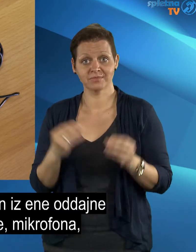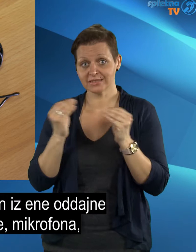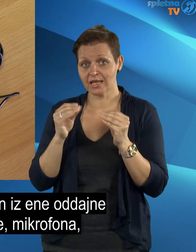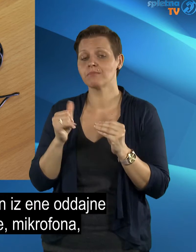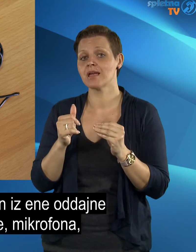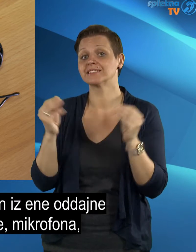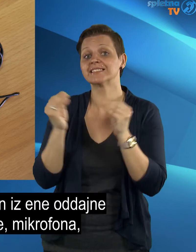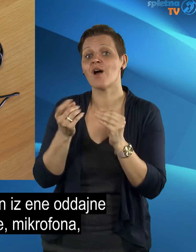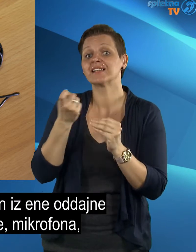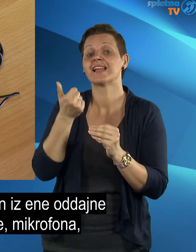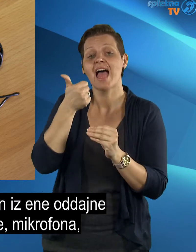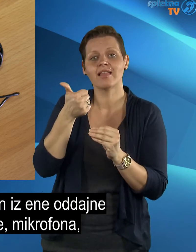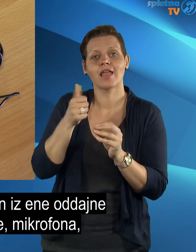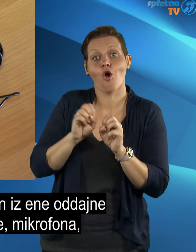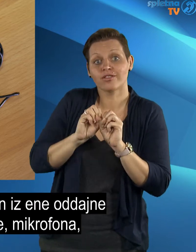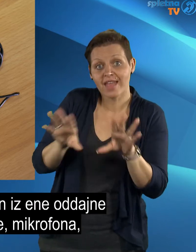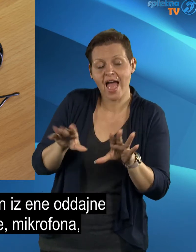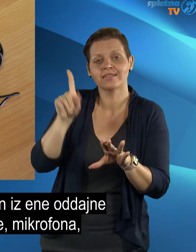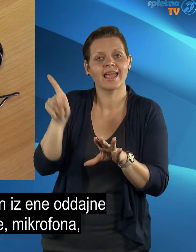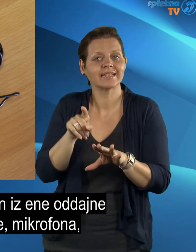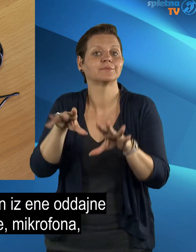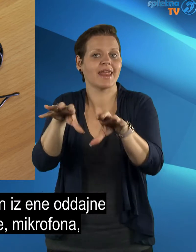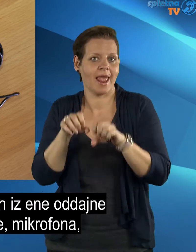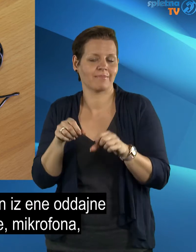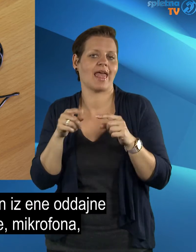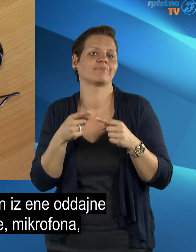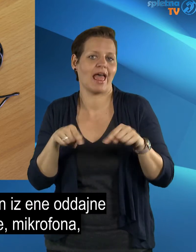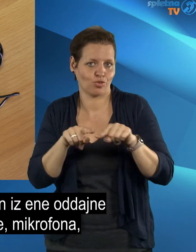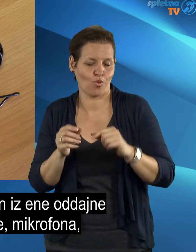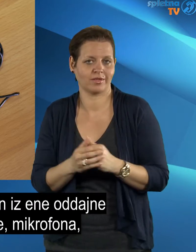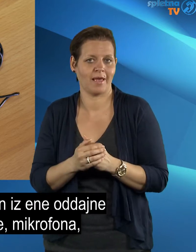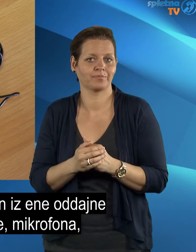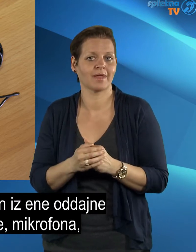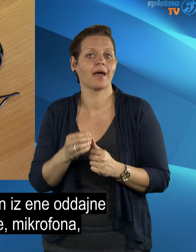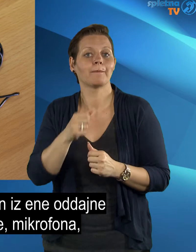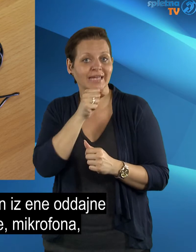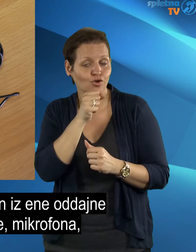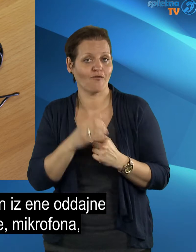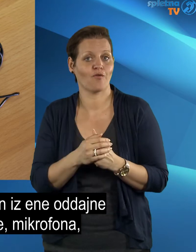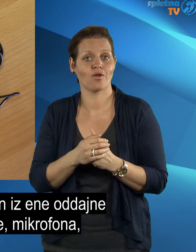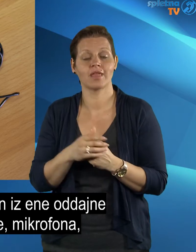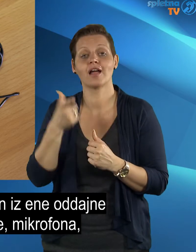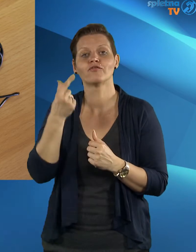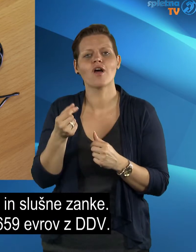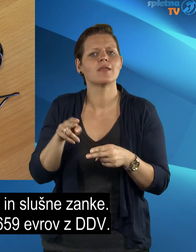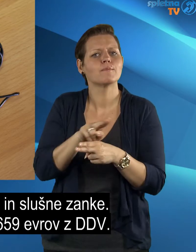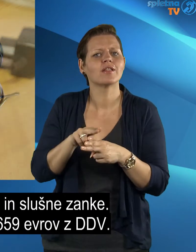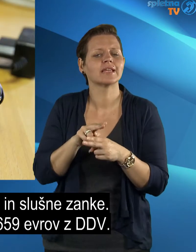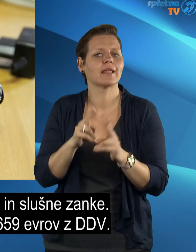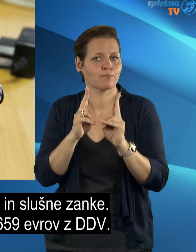FM sistem je sestavljen iz ene oddajne in sprejemne enote, mikrofona, dvojne polnilne postaje in